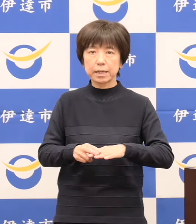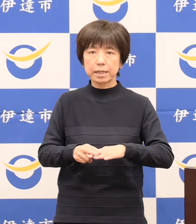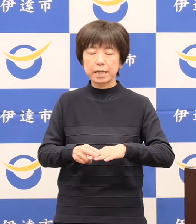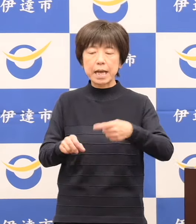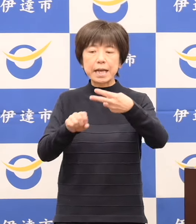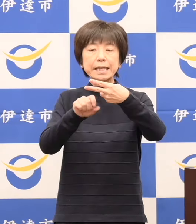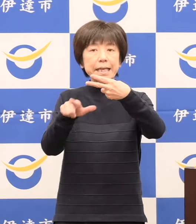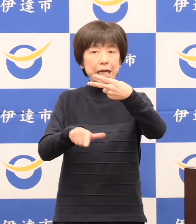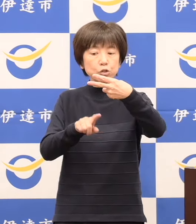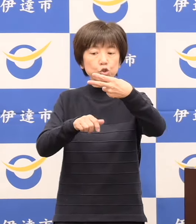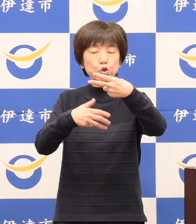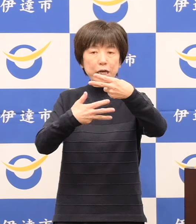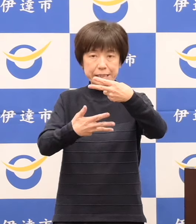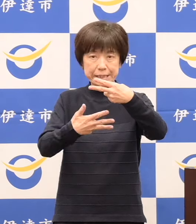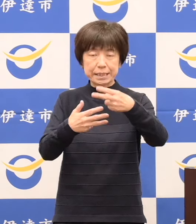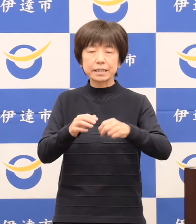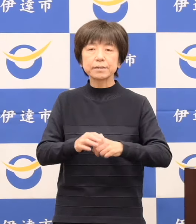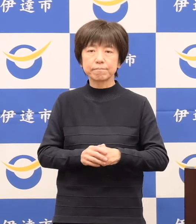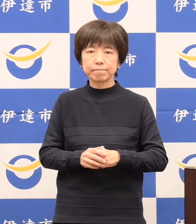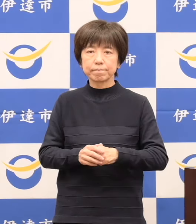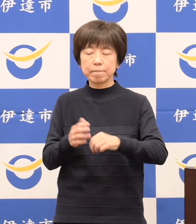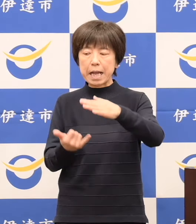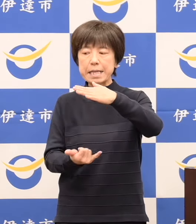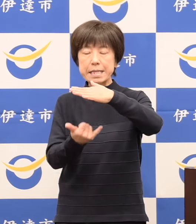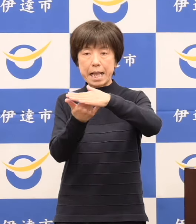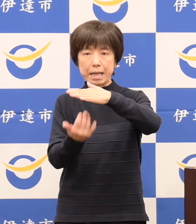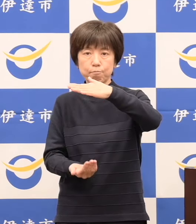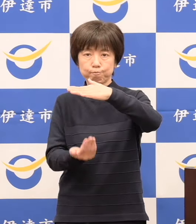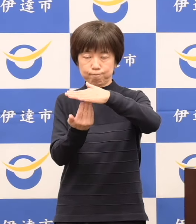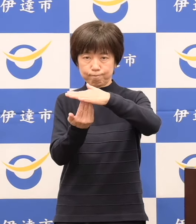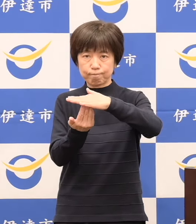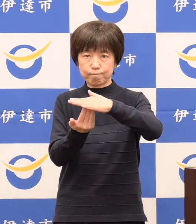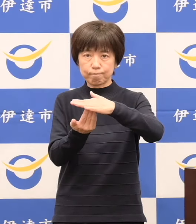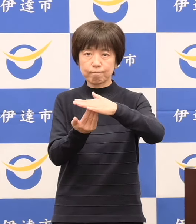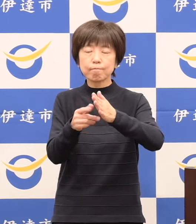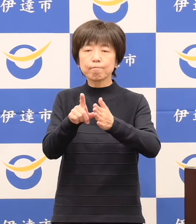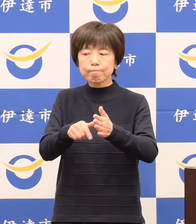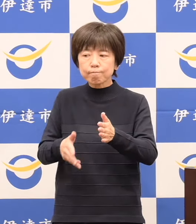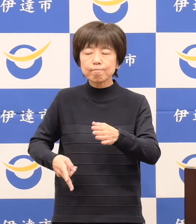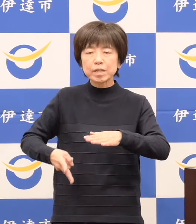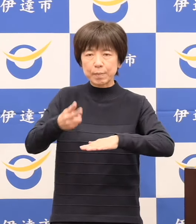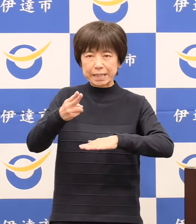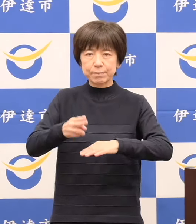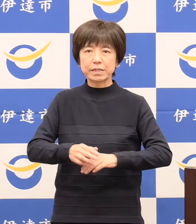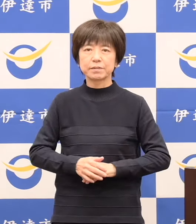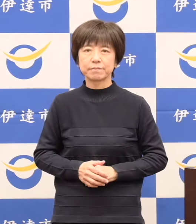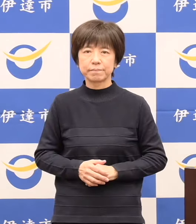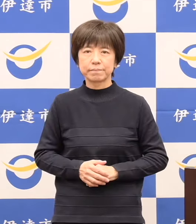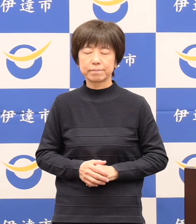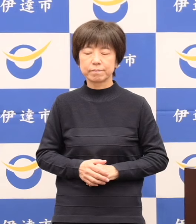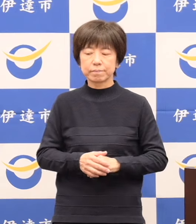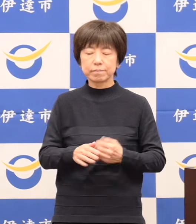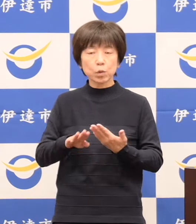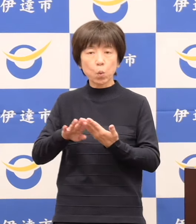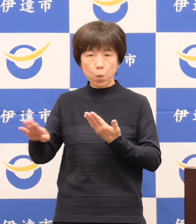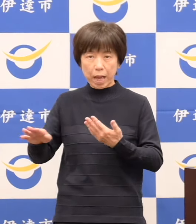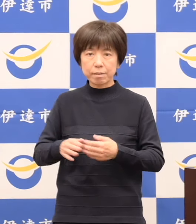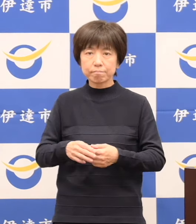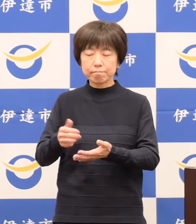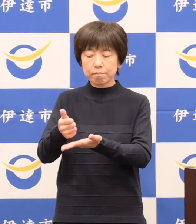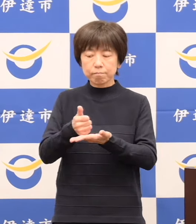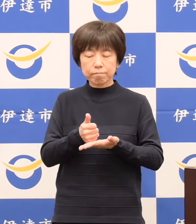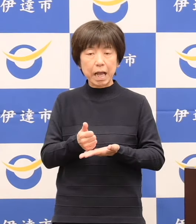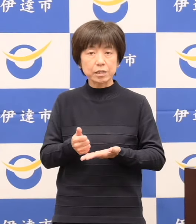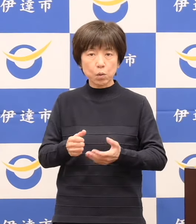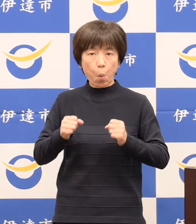日といたしております。定員になり次第締め切り出させていただきます。その他でございますが、ゲストランナーについ